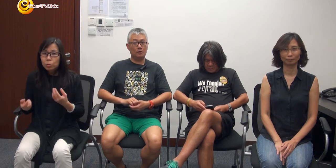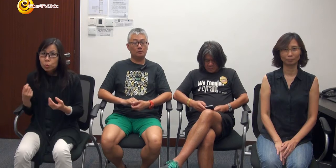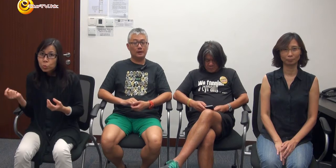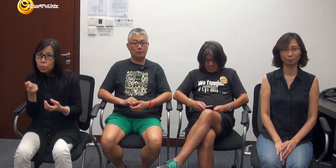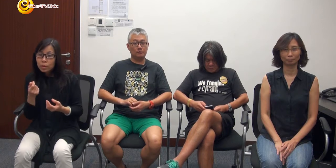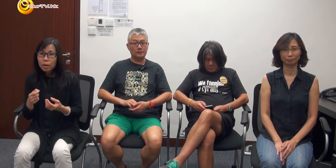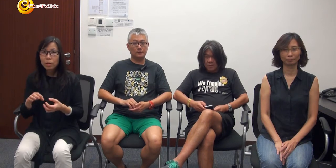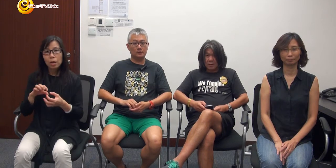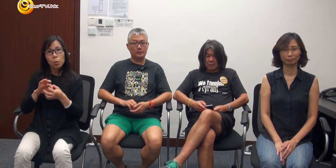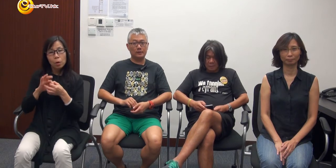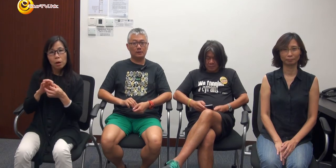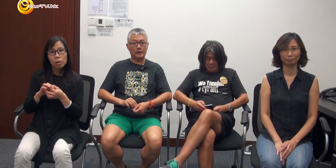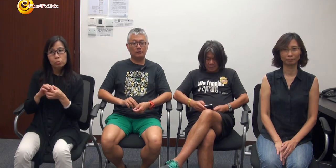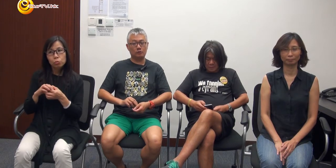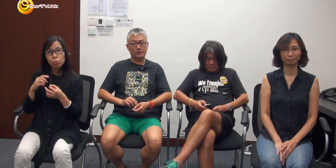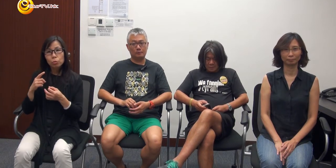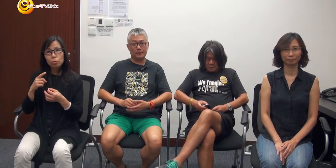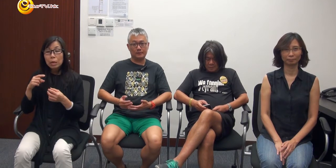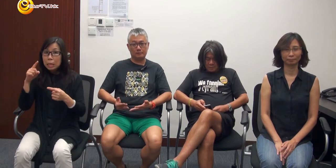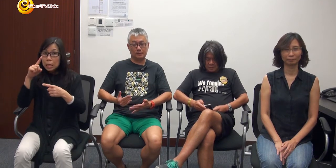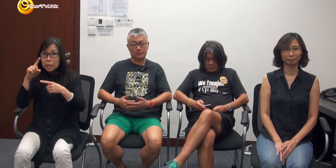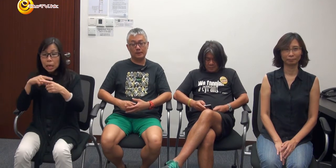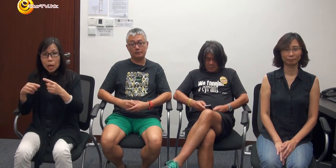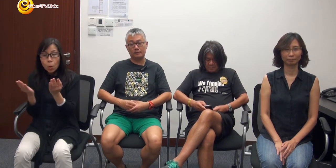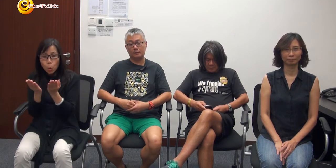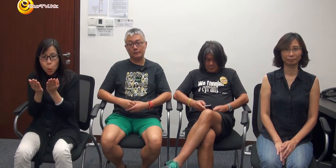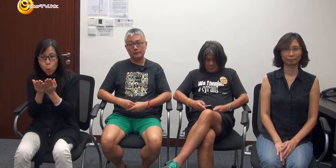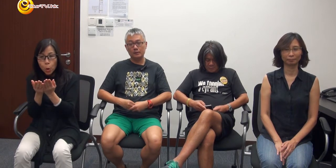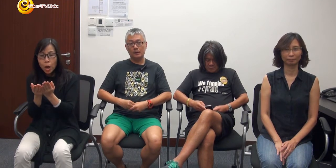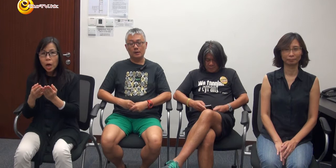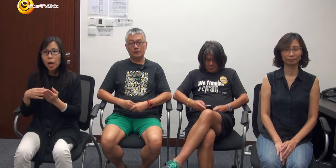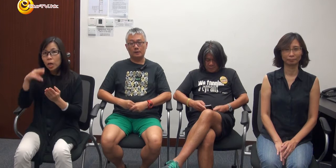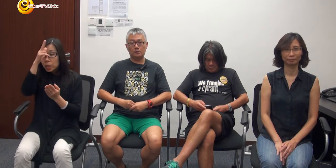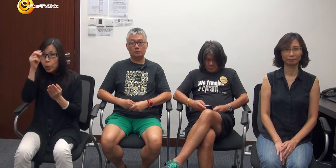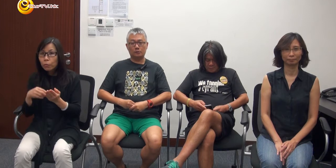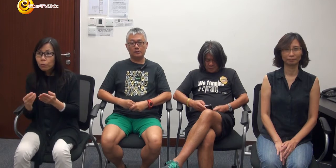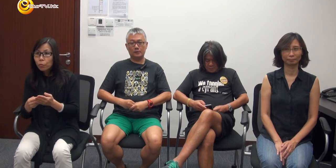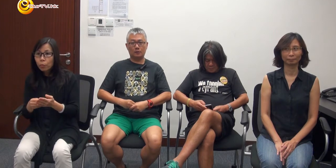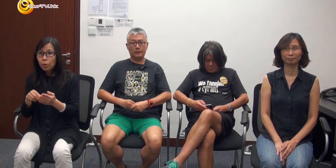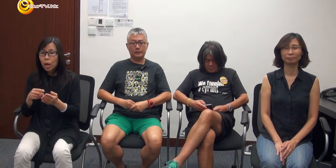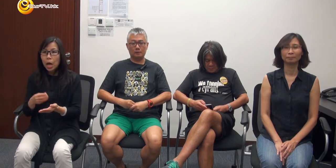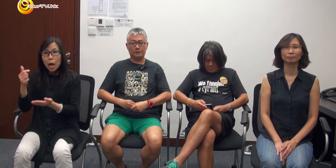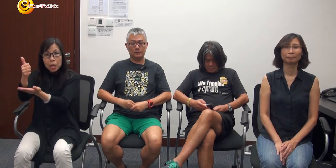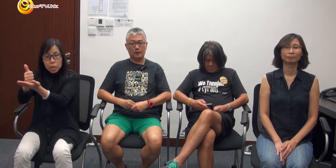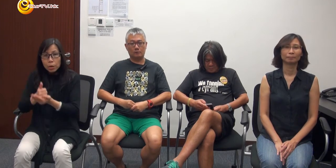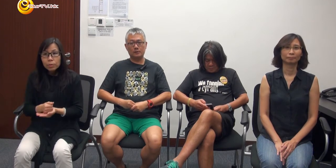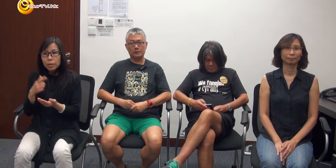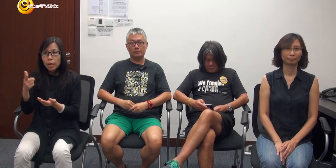香港大学本身，因为这个校长的任命，陈文敏教授的任命呢，亦都導致到另一個火球咧有消